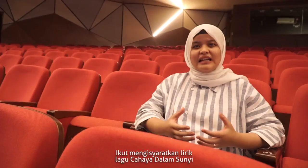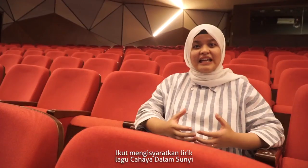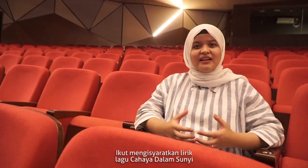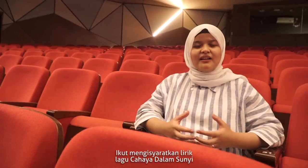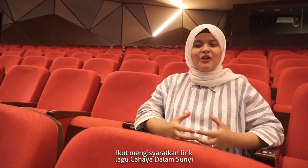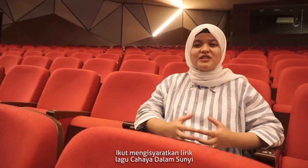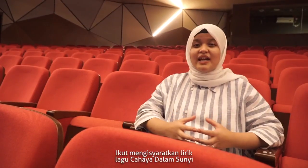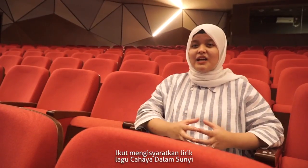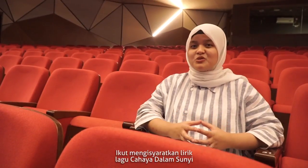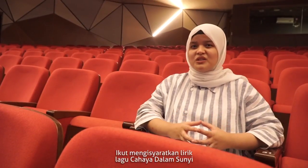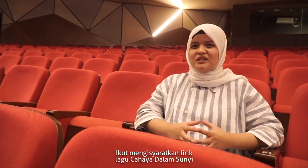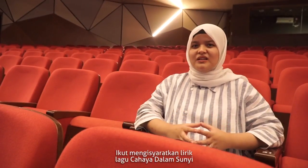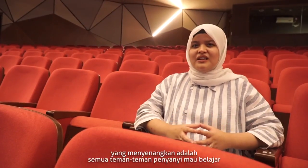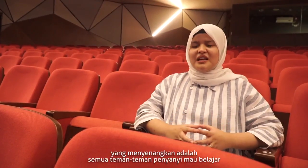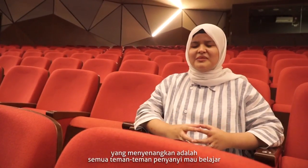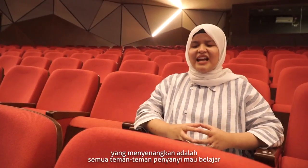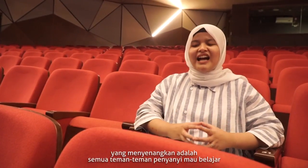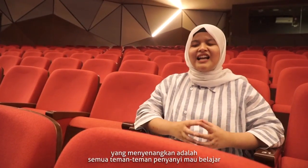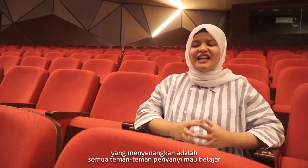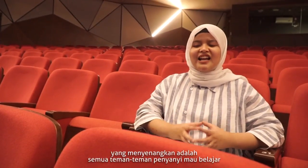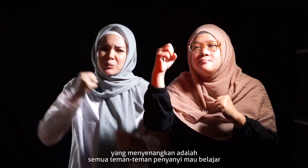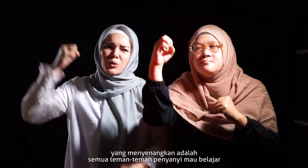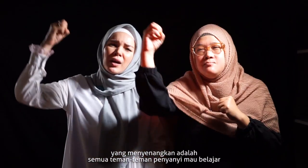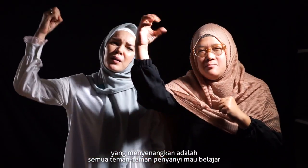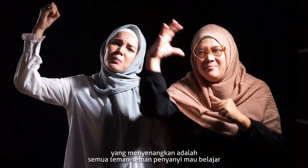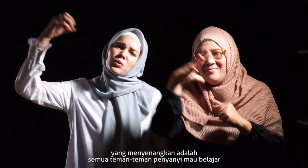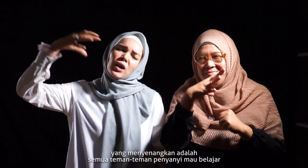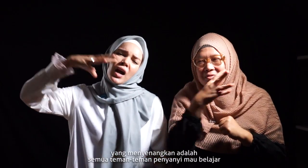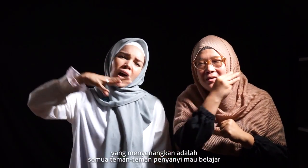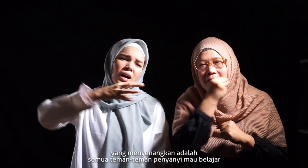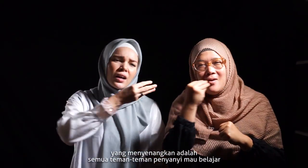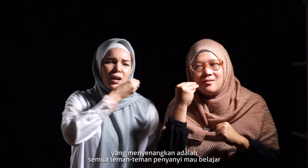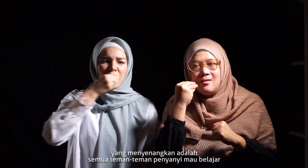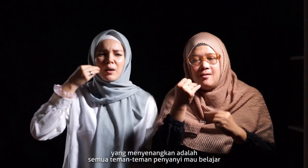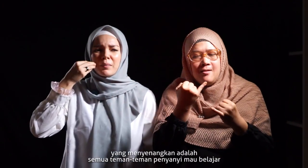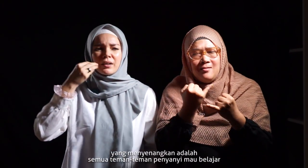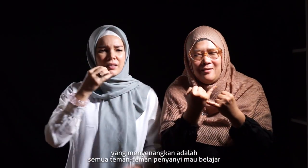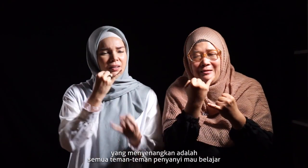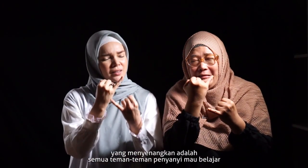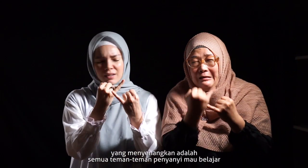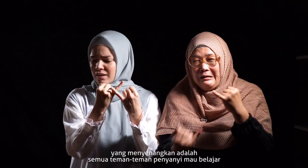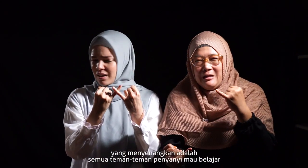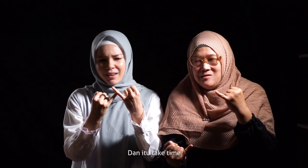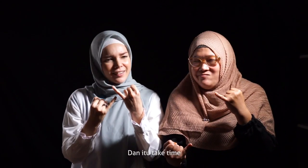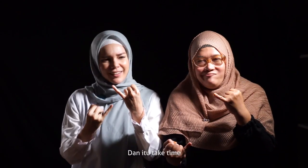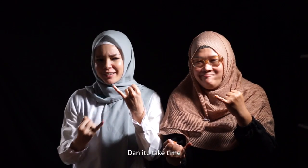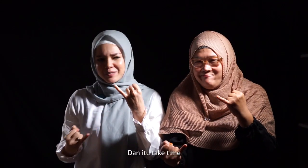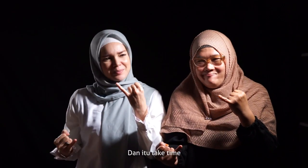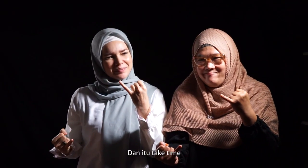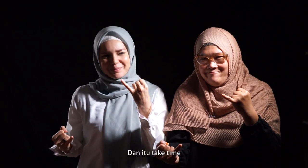lirik lagu Cahaya Dalam Sunyi. Yang menyenangkan adalah semua teman-teman penyanyi mau belajar, dan itu